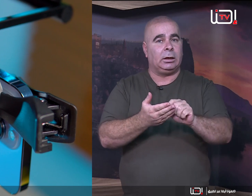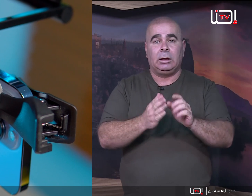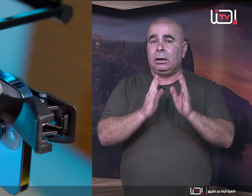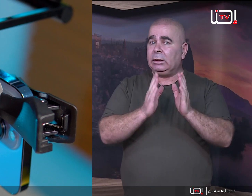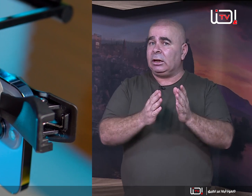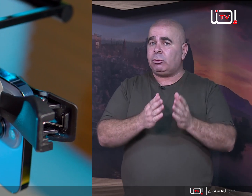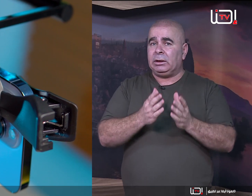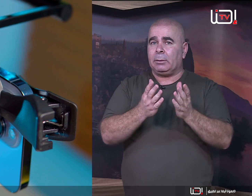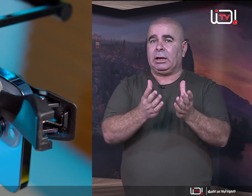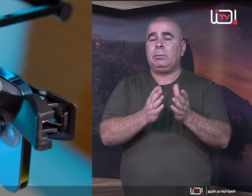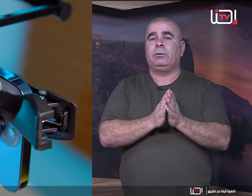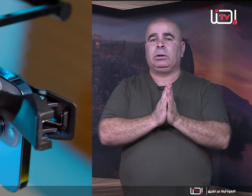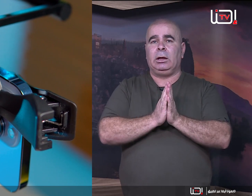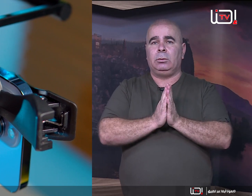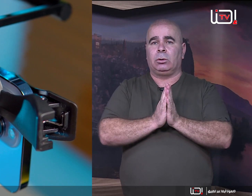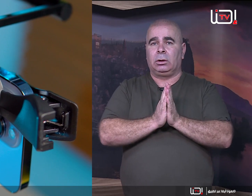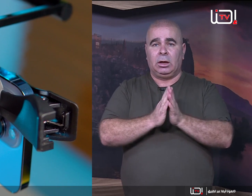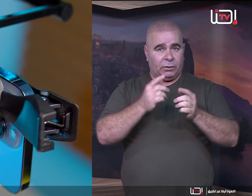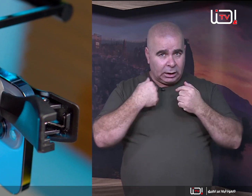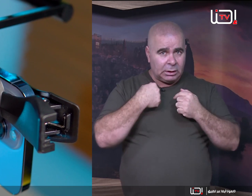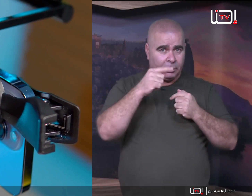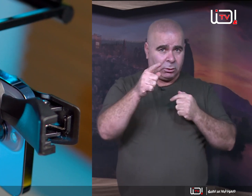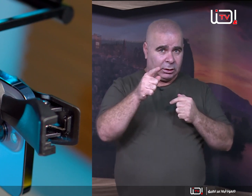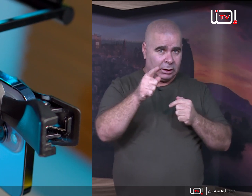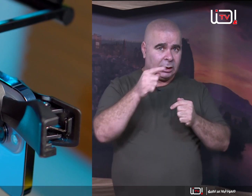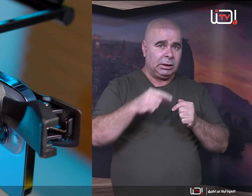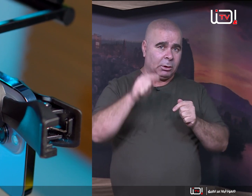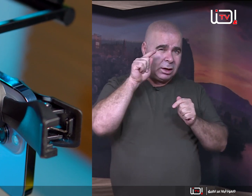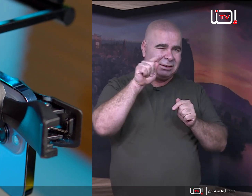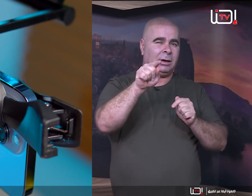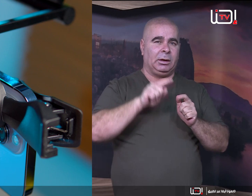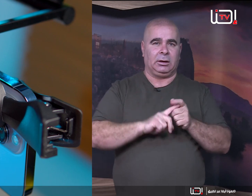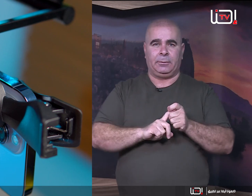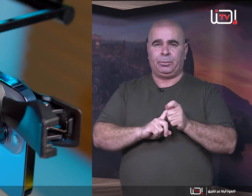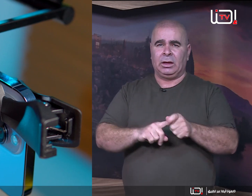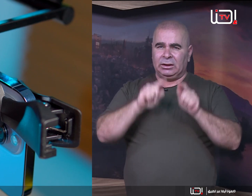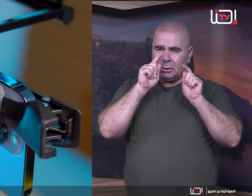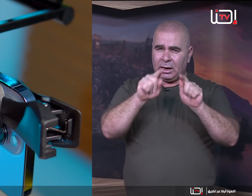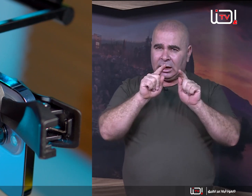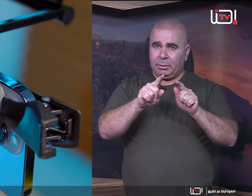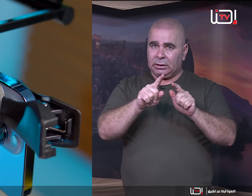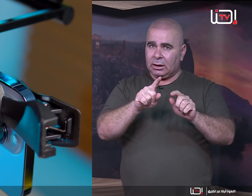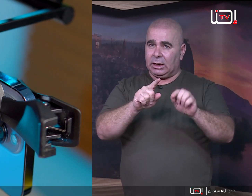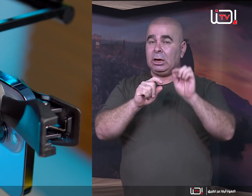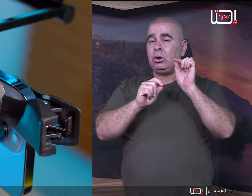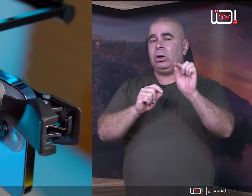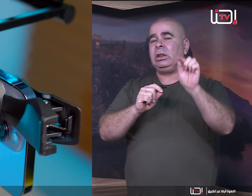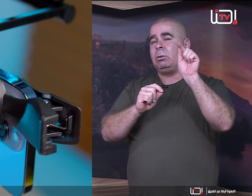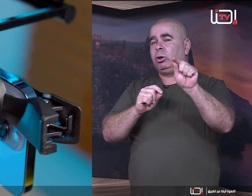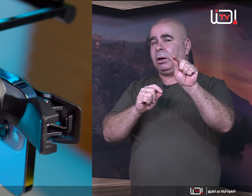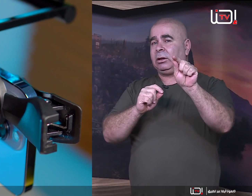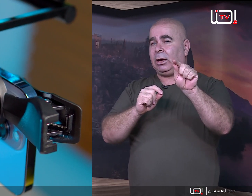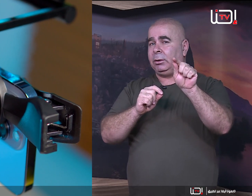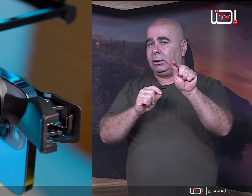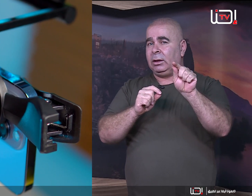يسعدها انت ليش بنتك بتعلمها تفوت على هي الامور فانا مني بقول لك انا مني بقول لك دير بالك دير بالك على بنتك لانه انت